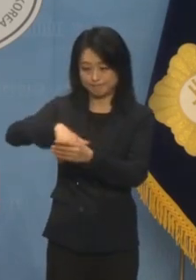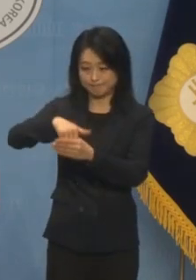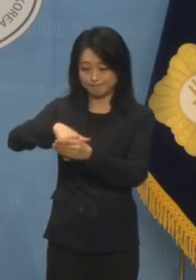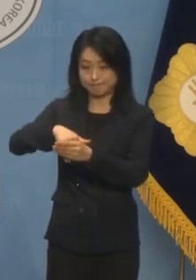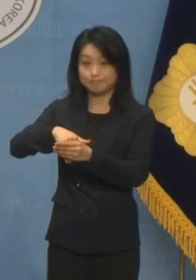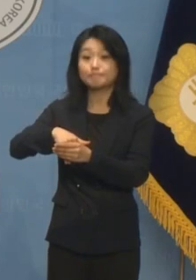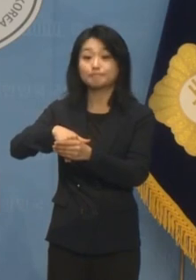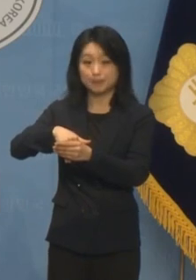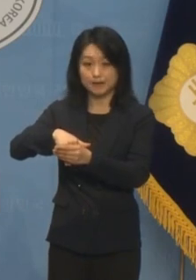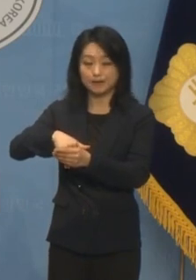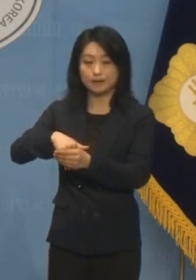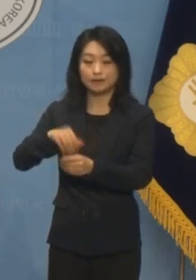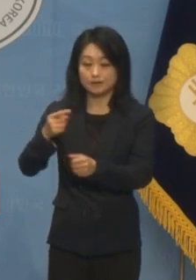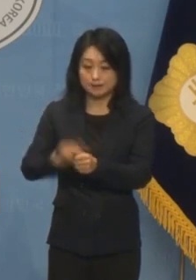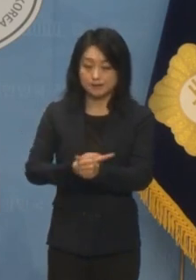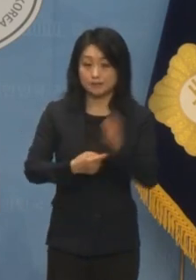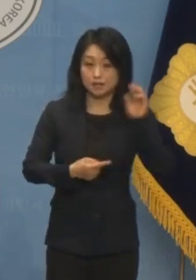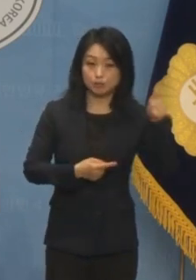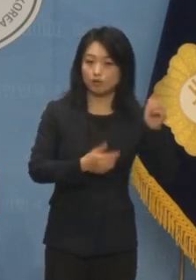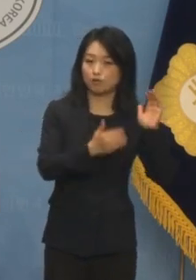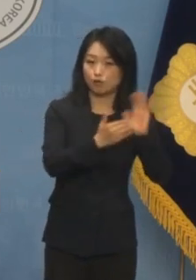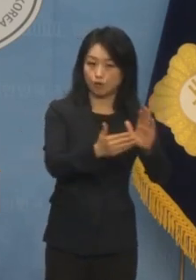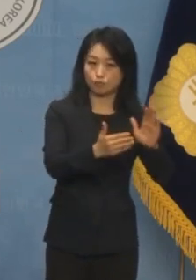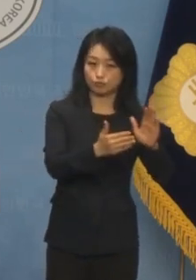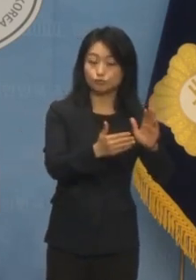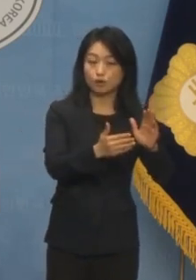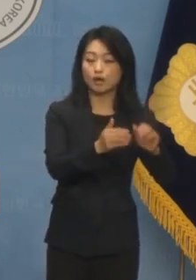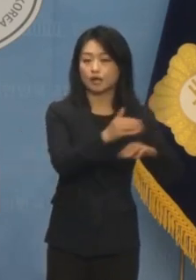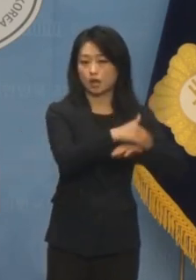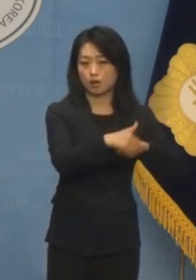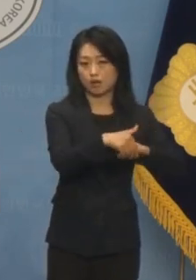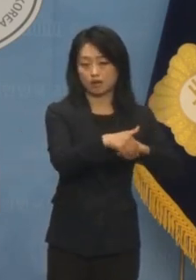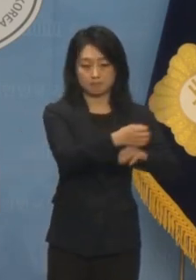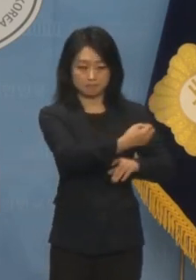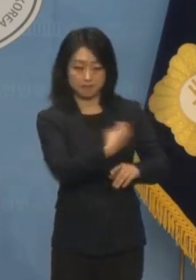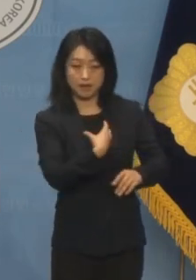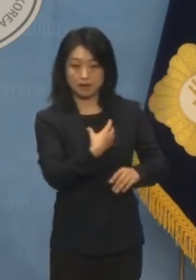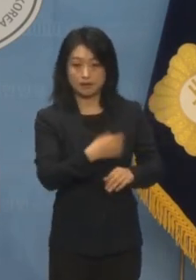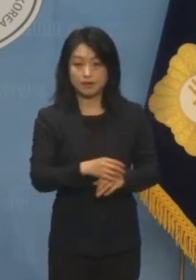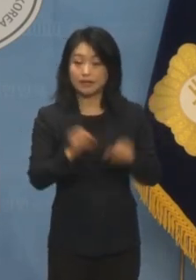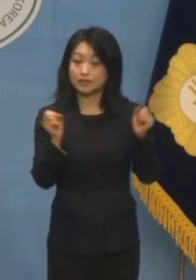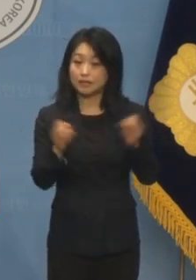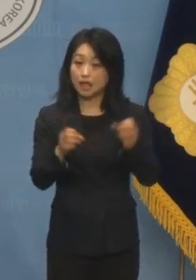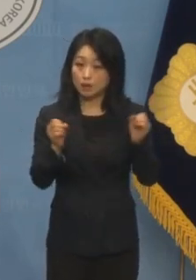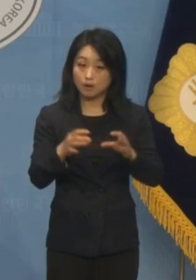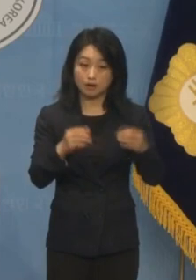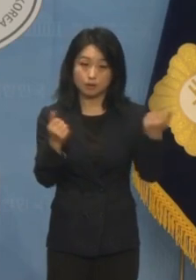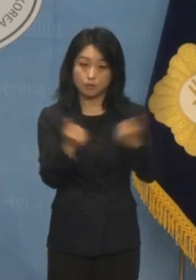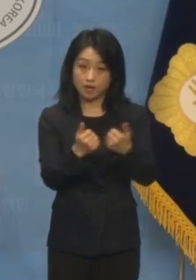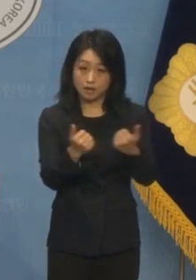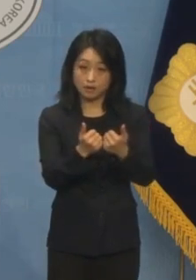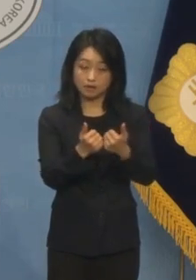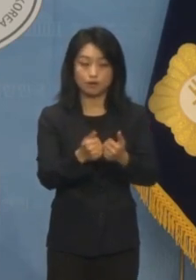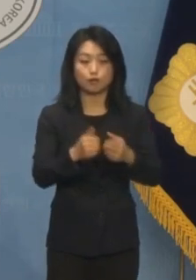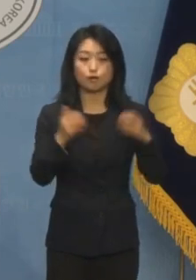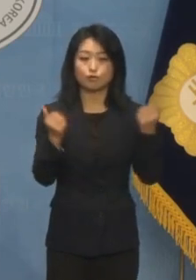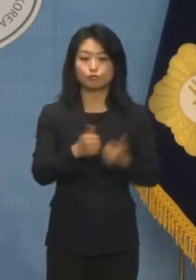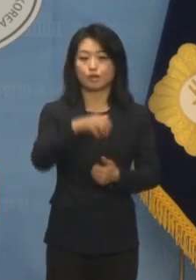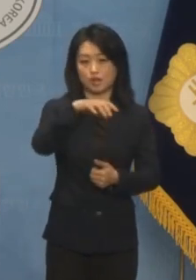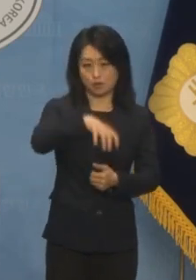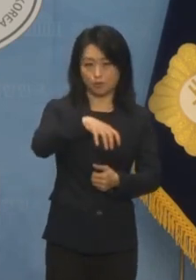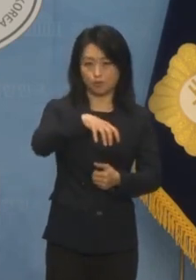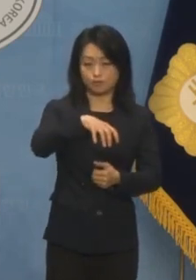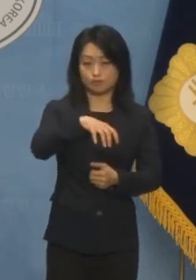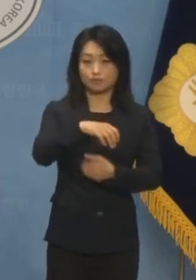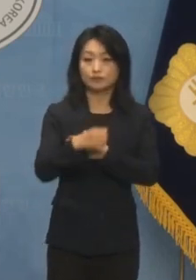거부권으로 맞서겠답니다. 대통령실 관계자가 대화와 타협은 의회민주주의의 본령이라면서